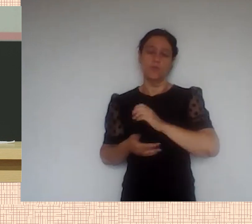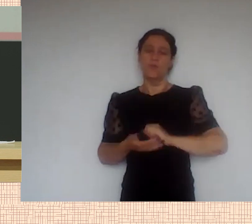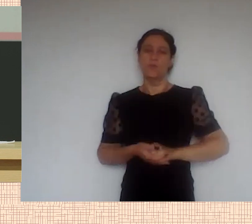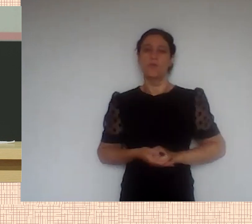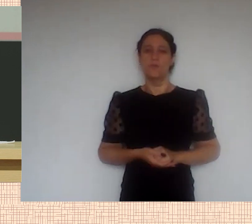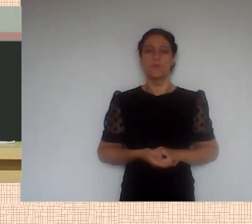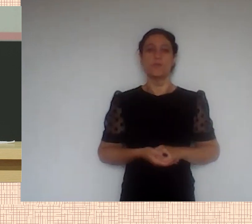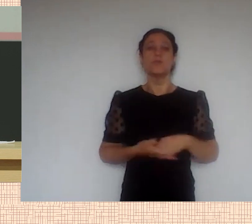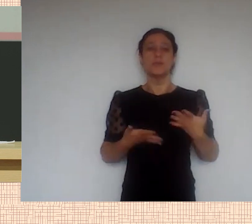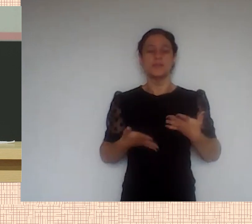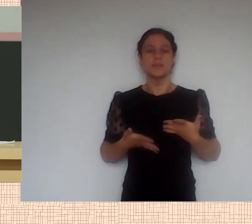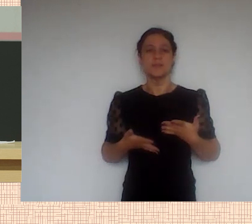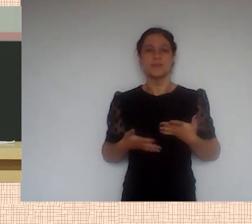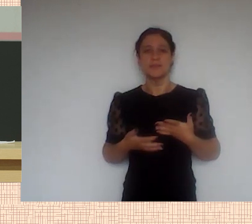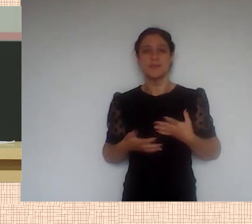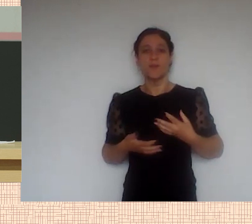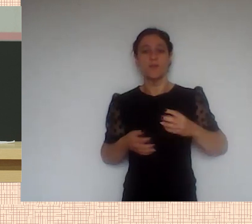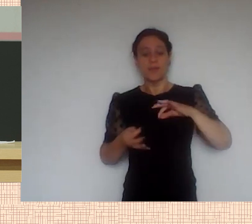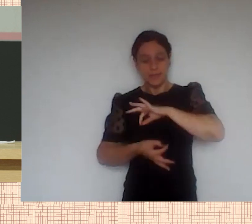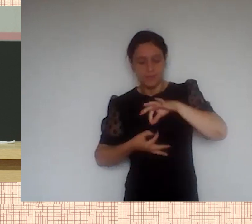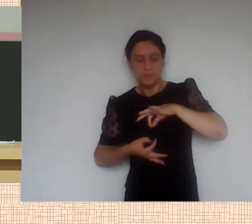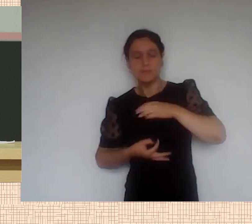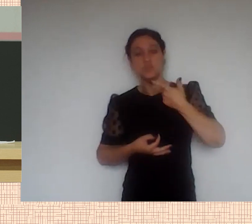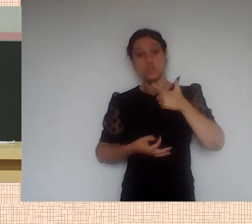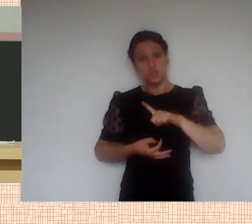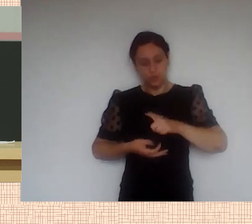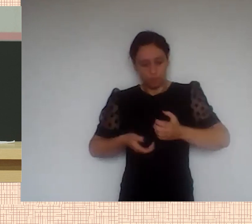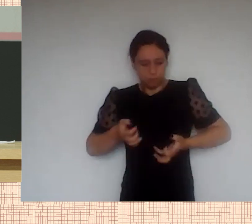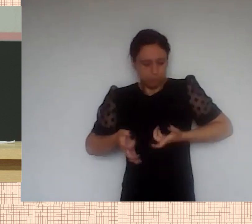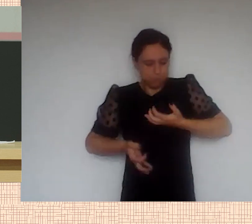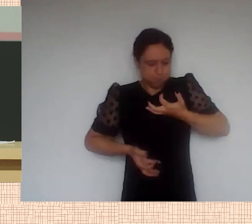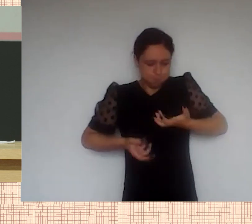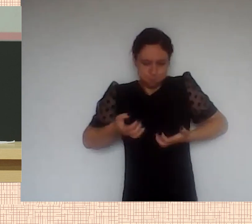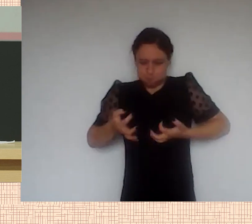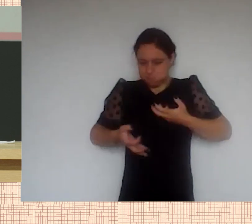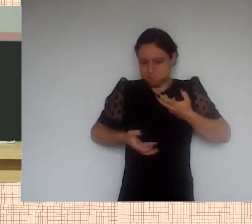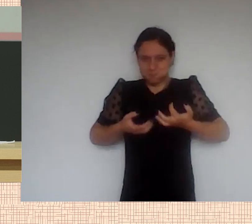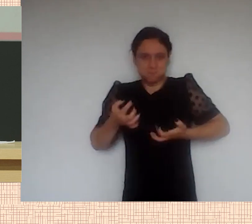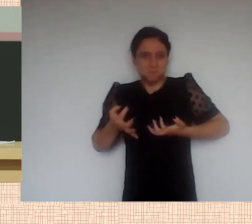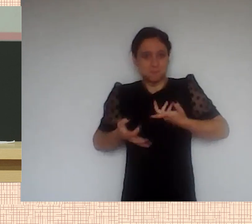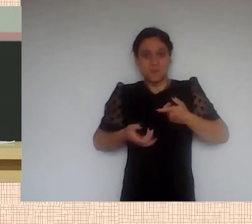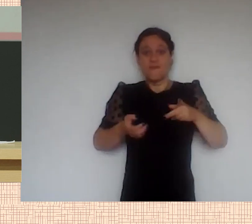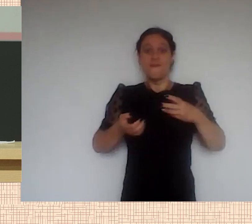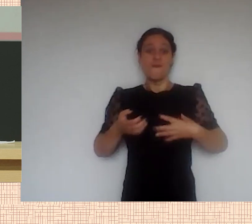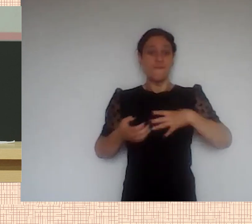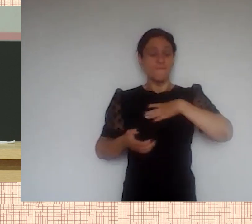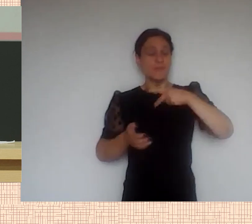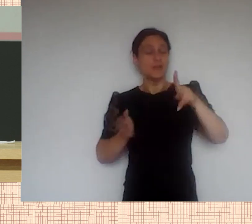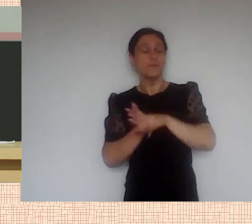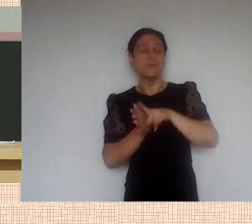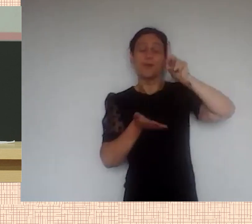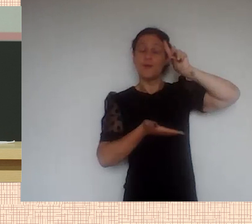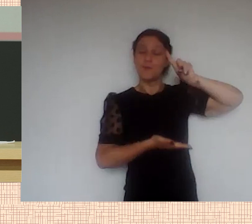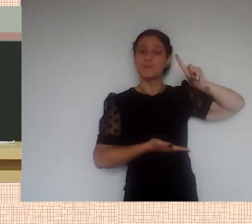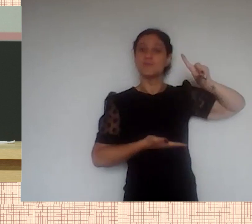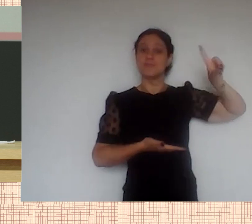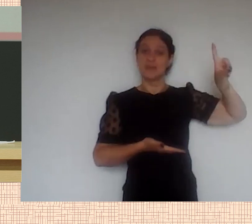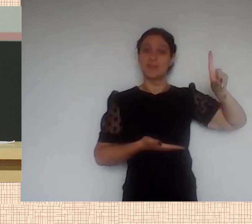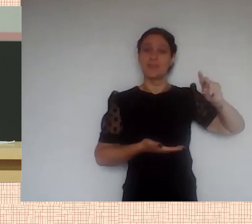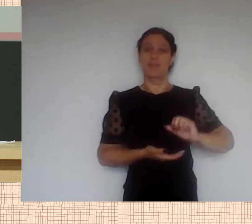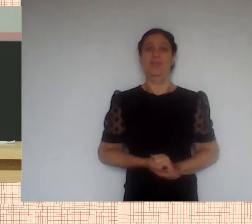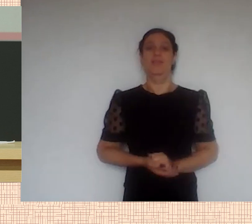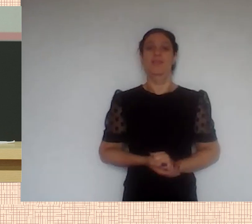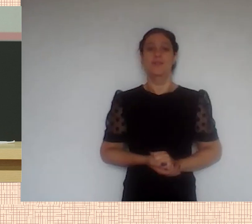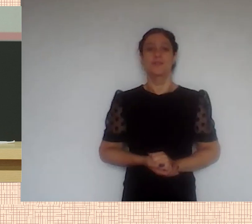seu Espírito viveria de novo, nasceria, como um filho de Deus,